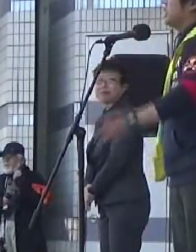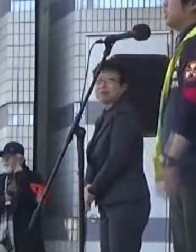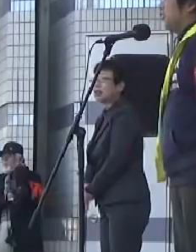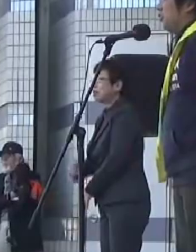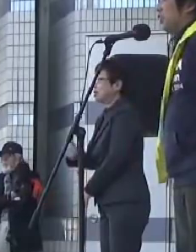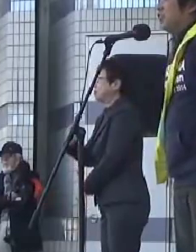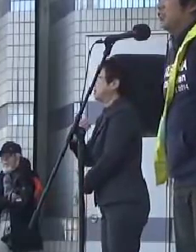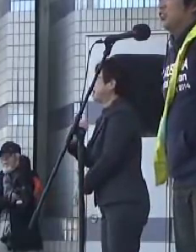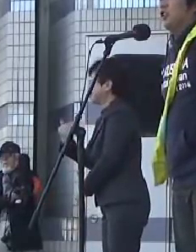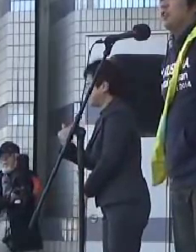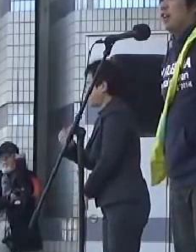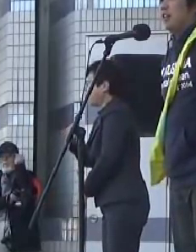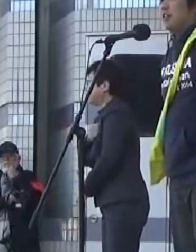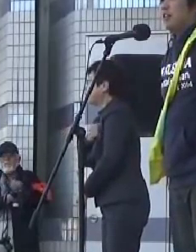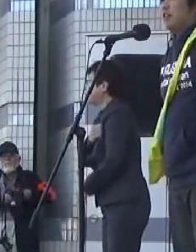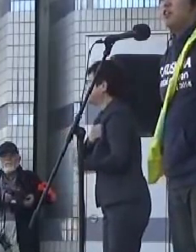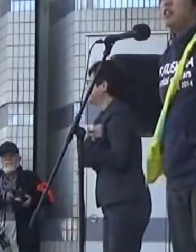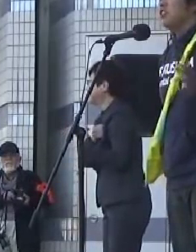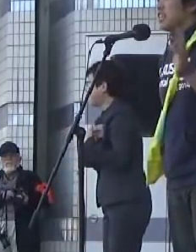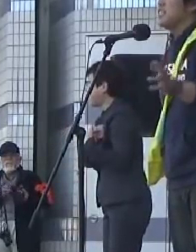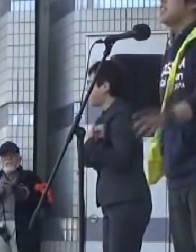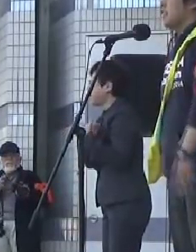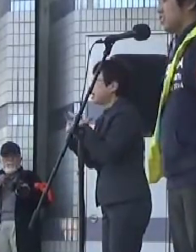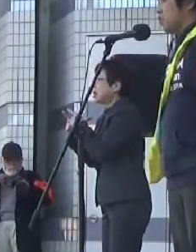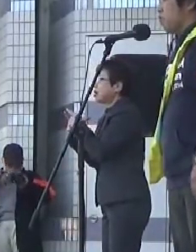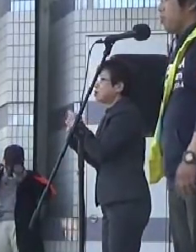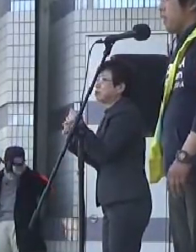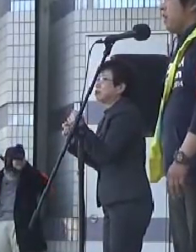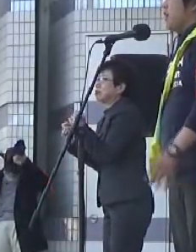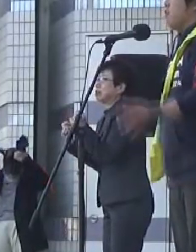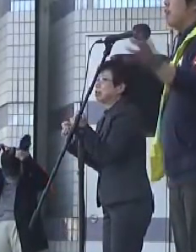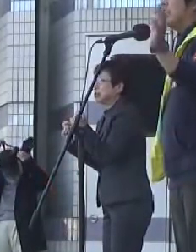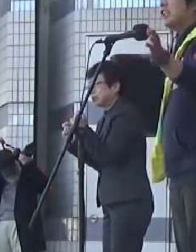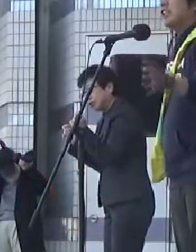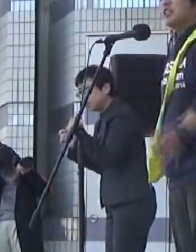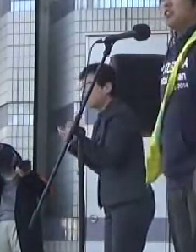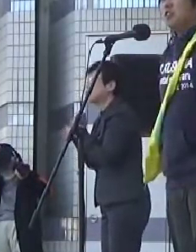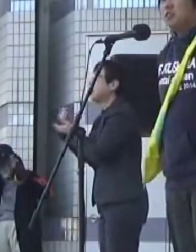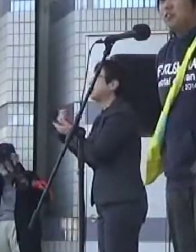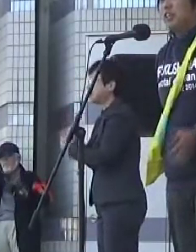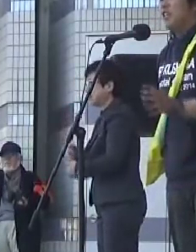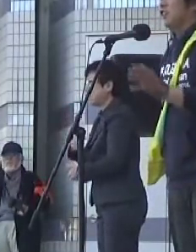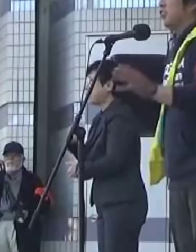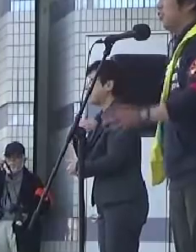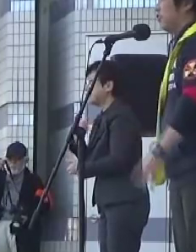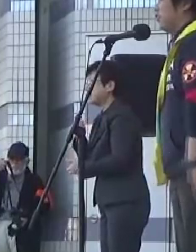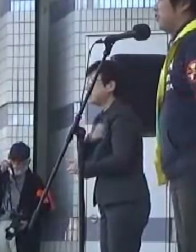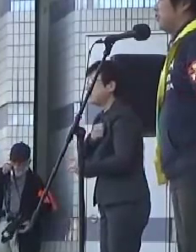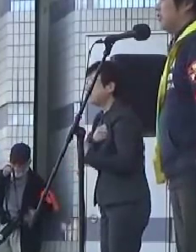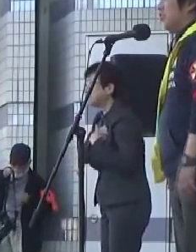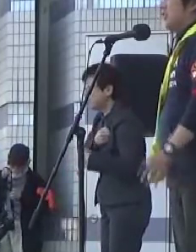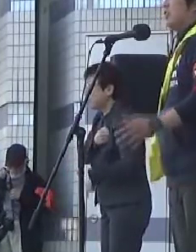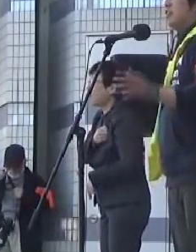自分たちの命というのは国の財産です。私たちの命